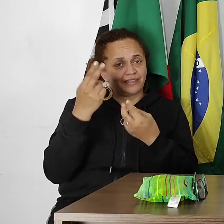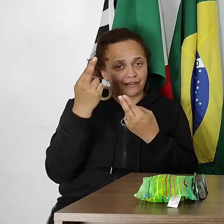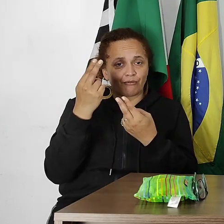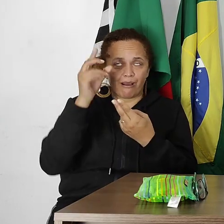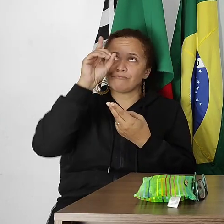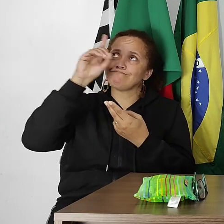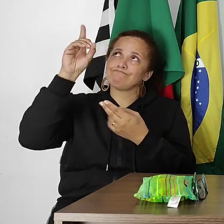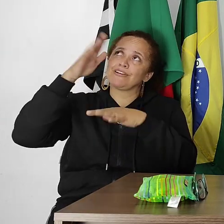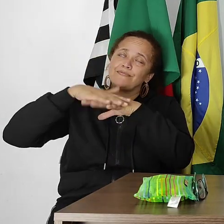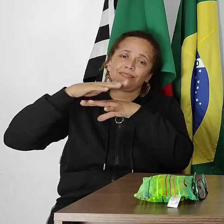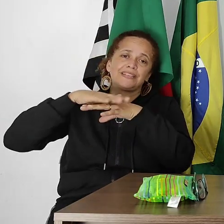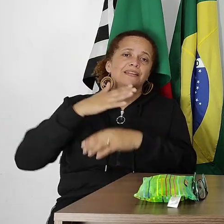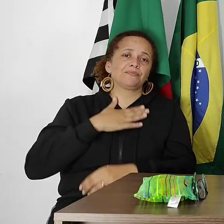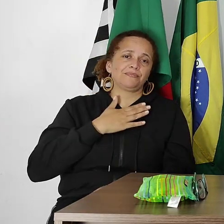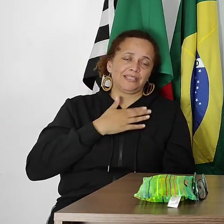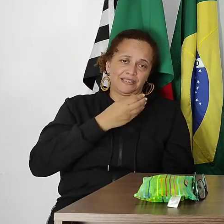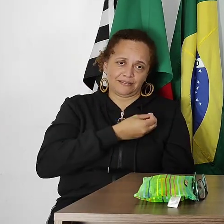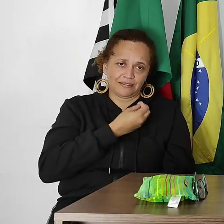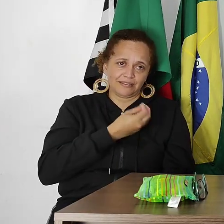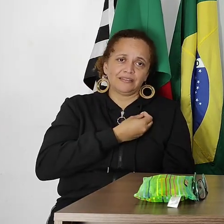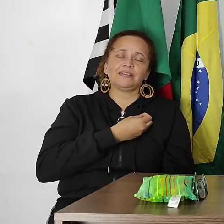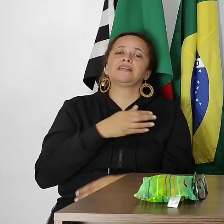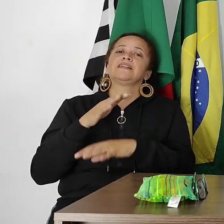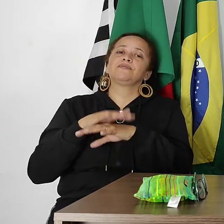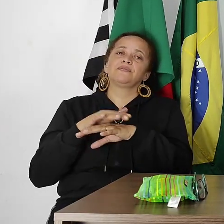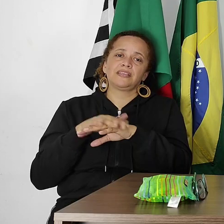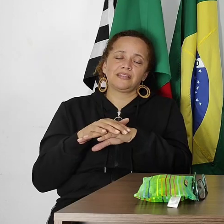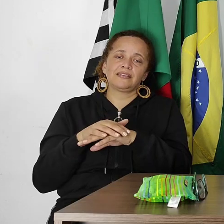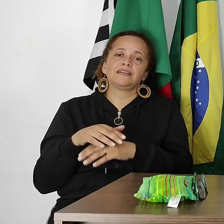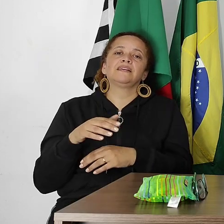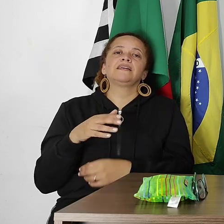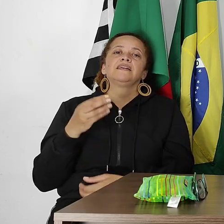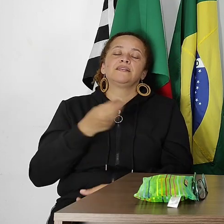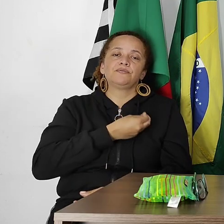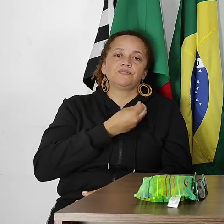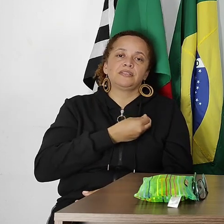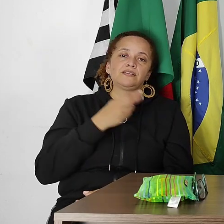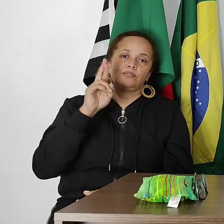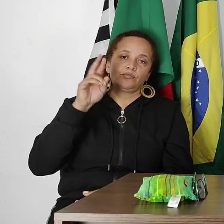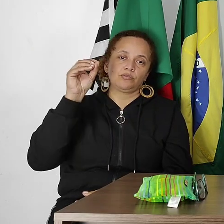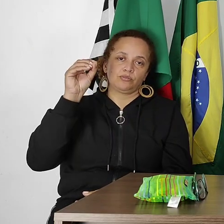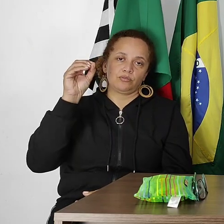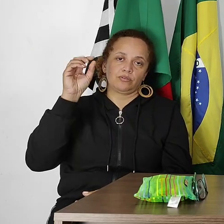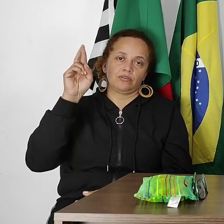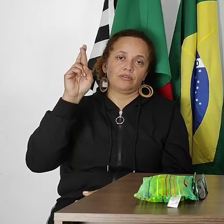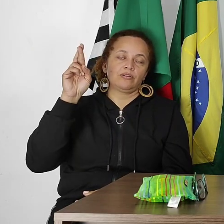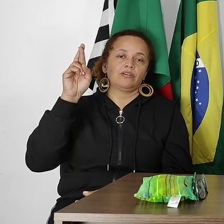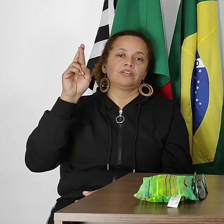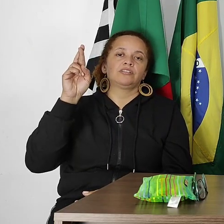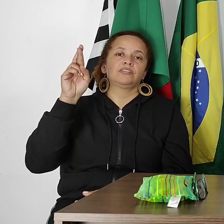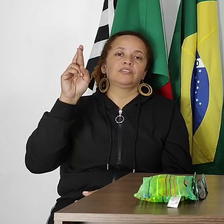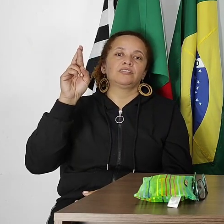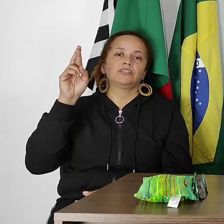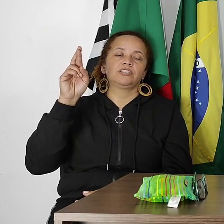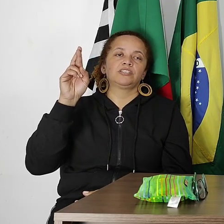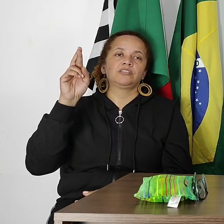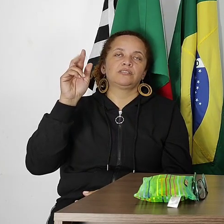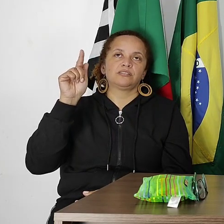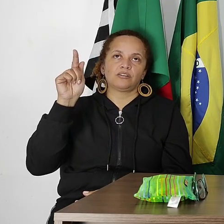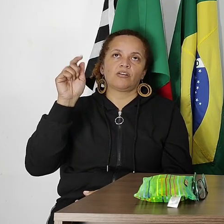minha vida, na vida do Roger, da Michele, da minha sogra, né? Deus quer fazer na vida de vocês também,